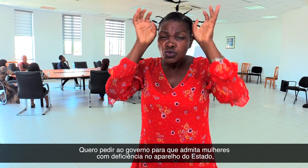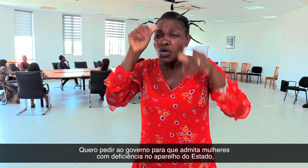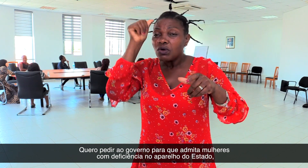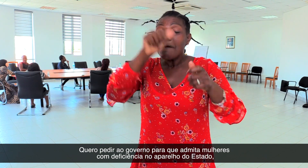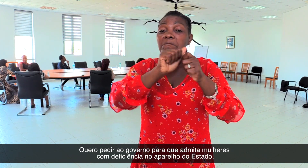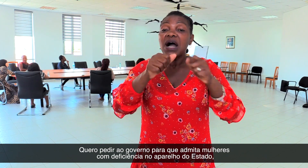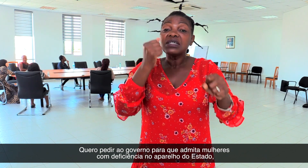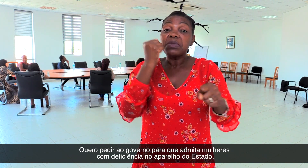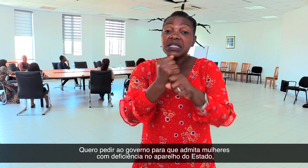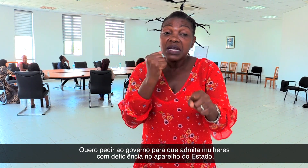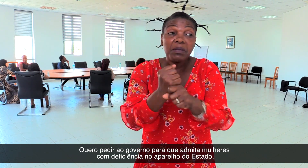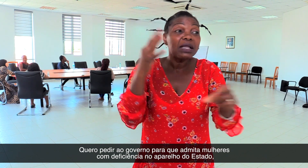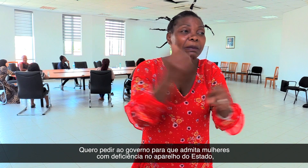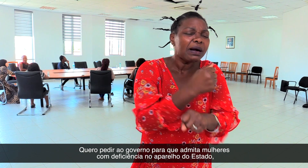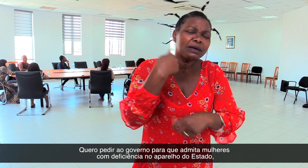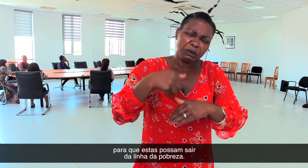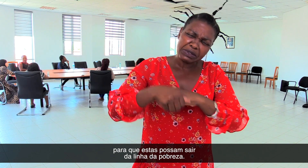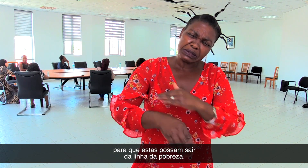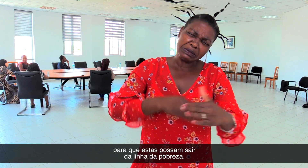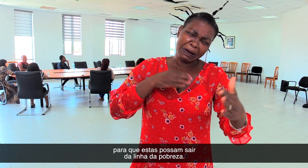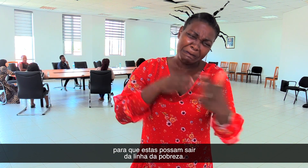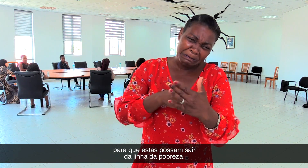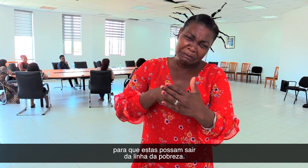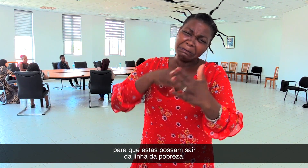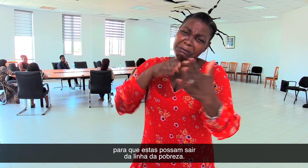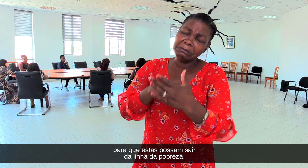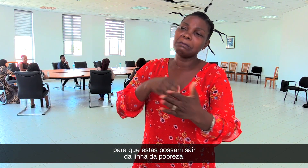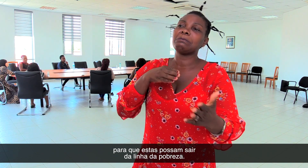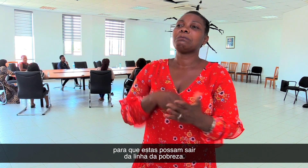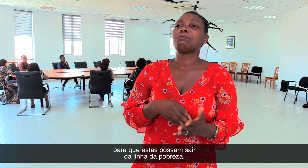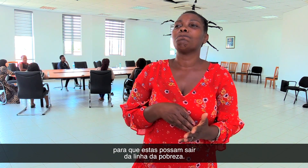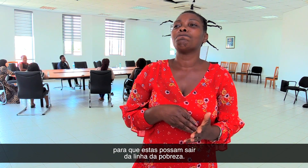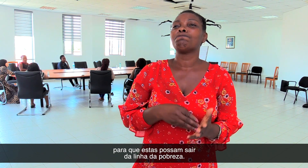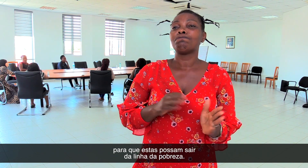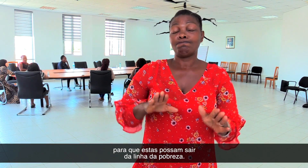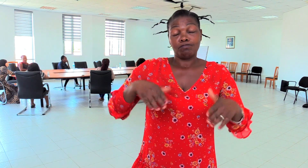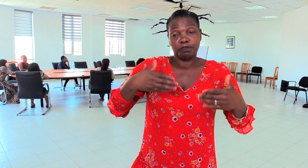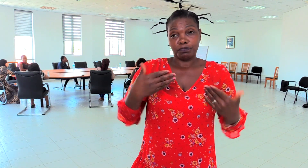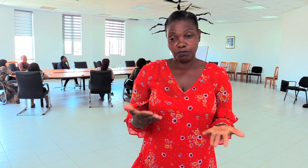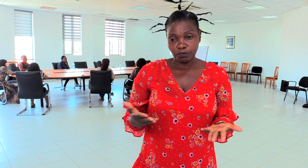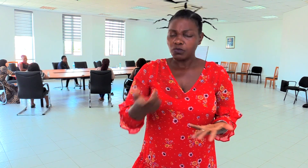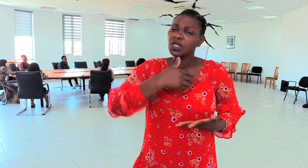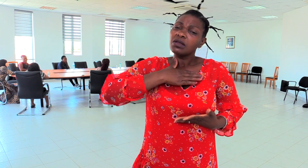admita mulheres com deficiência no aparelho de Estado para que estas possam sair da linha da pobreza.